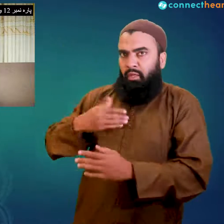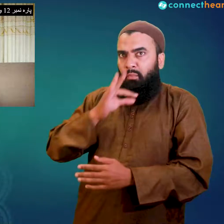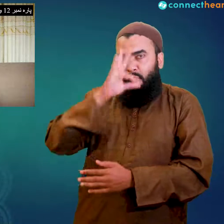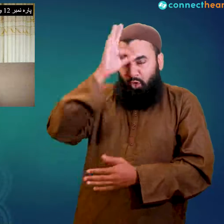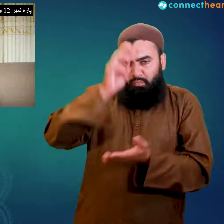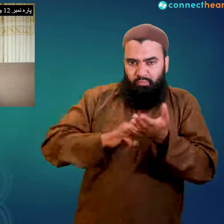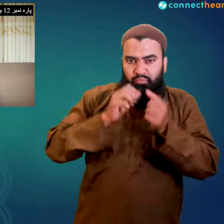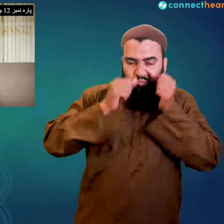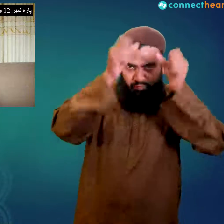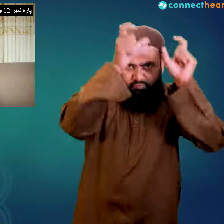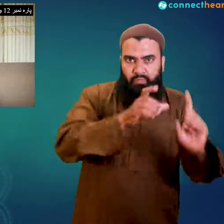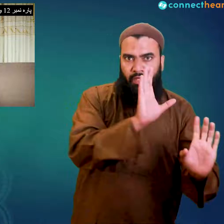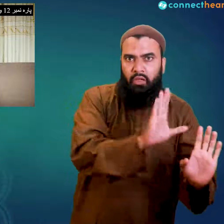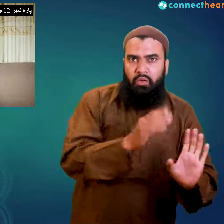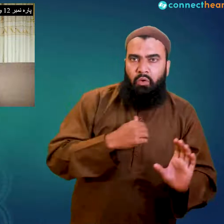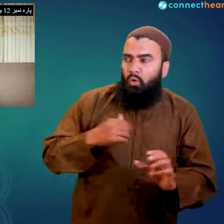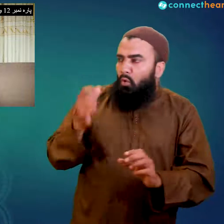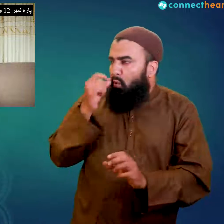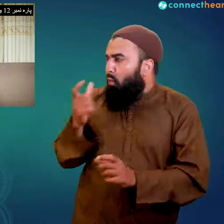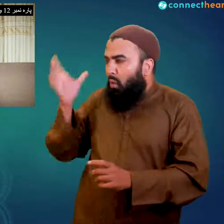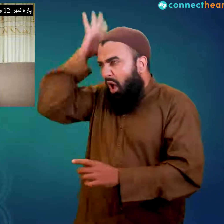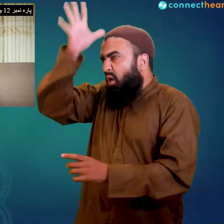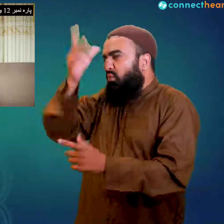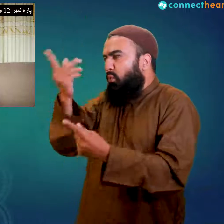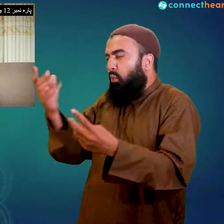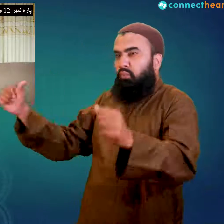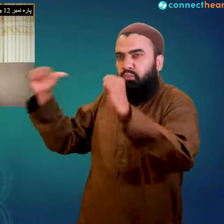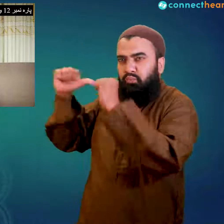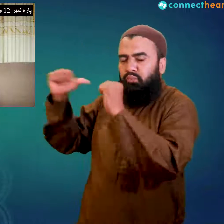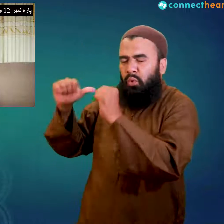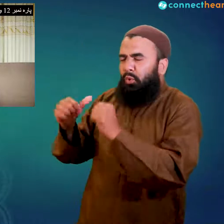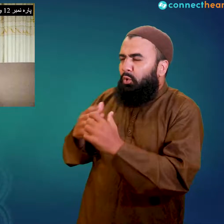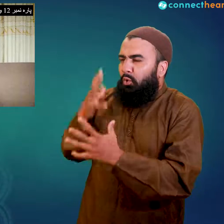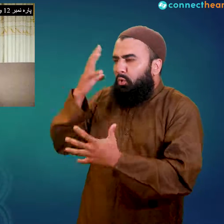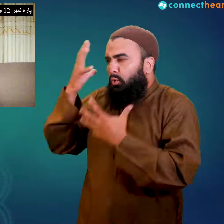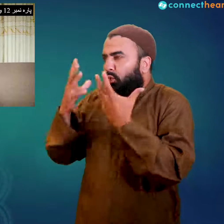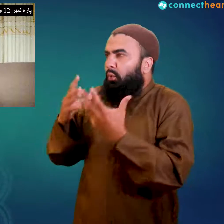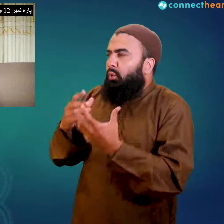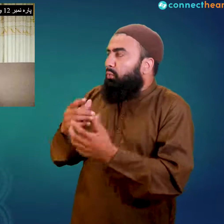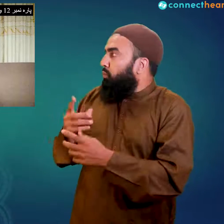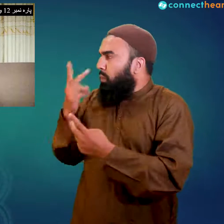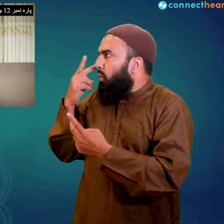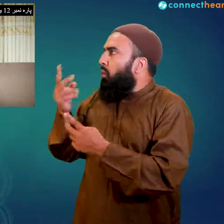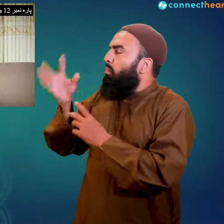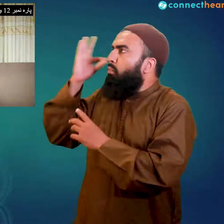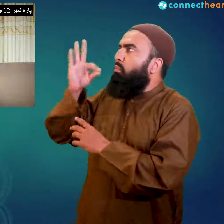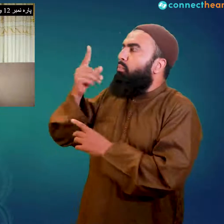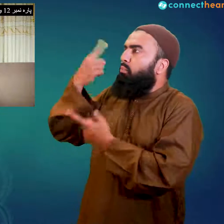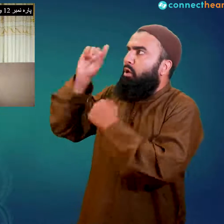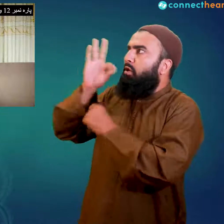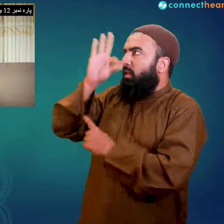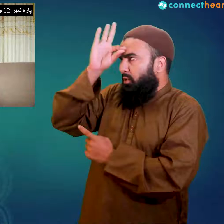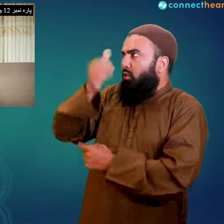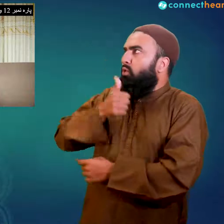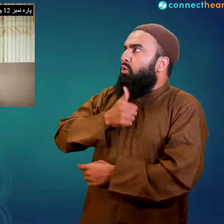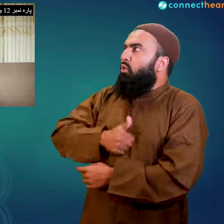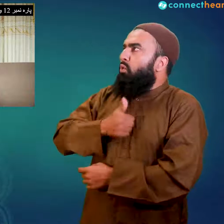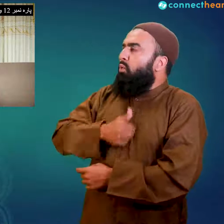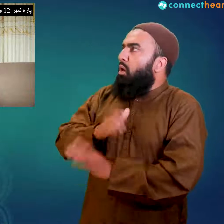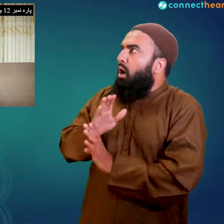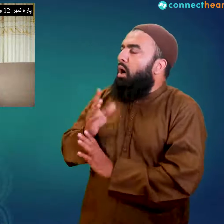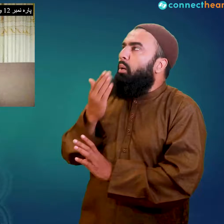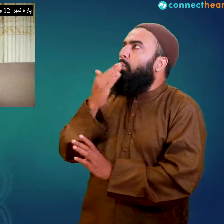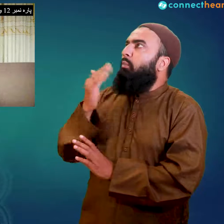کو تسلی اور تشفی مقصود ہے، جیسے کہ اس آیت میں فرمایا جا رہا ہے، تاکہ آپ کا دل ثابت رہے